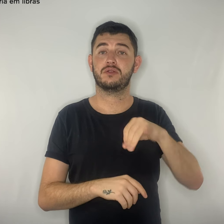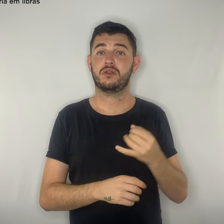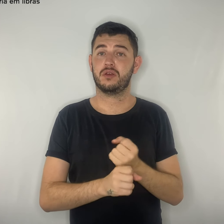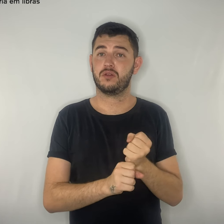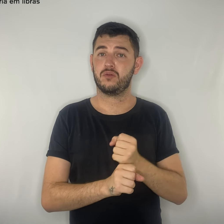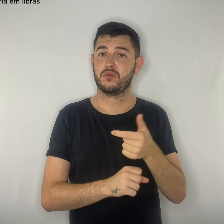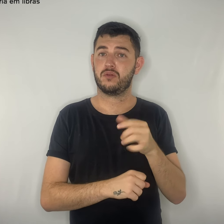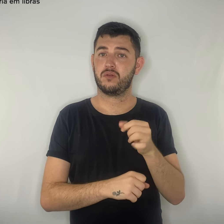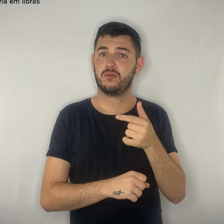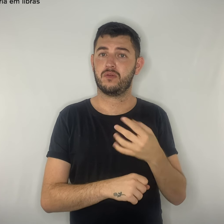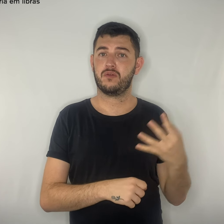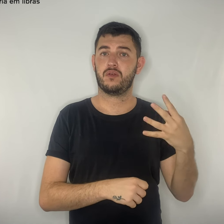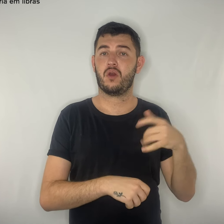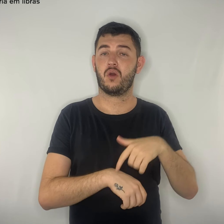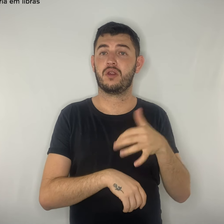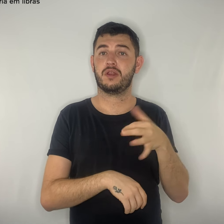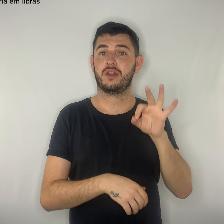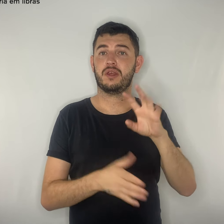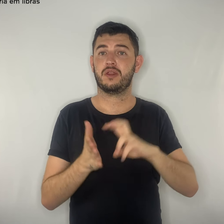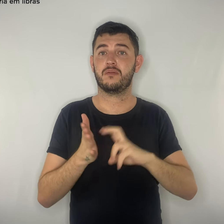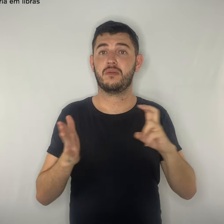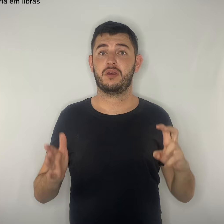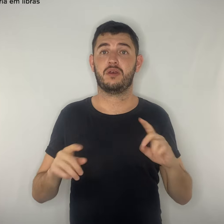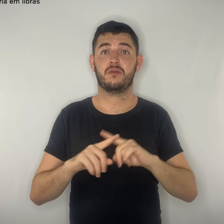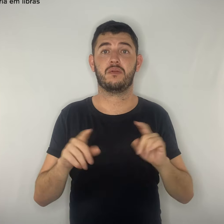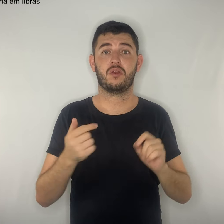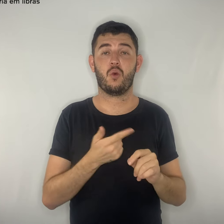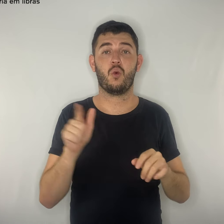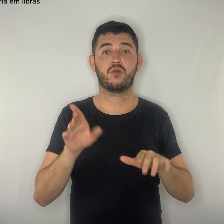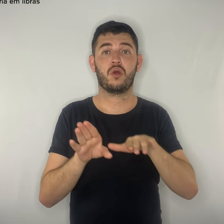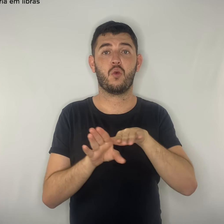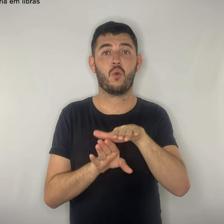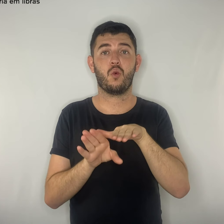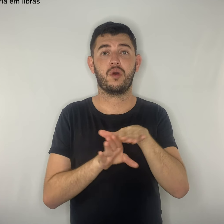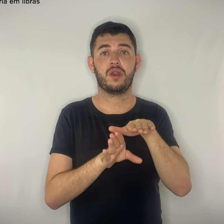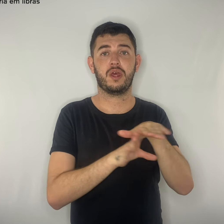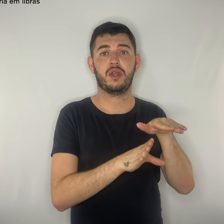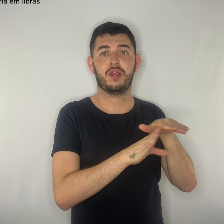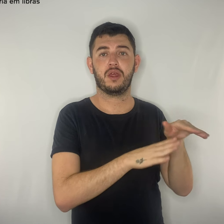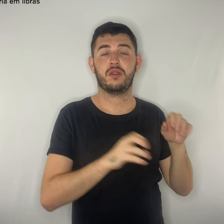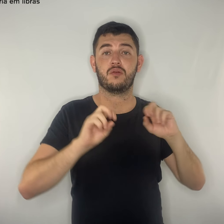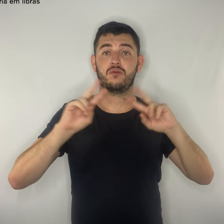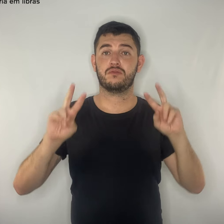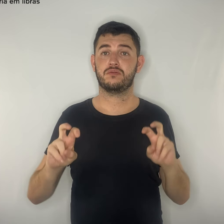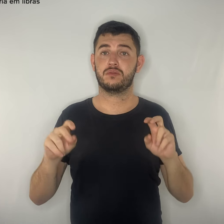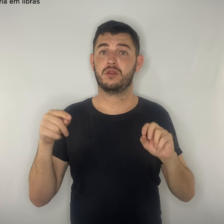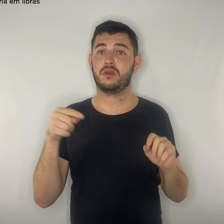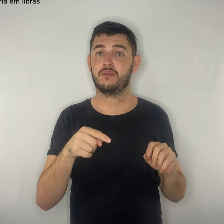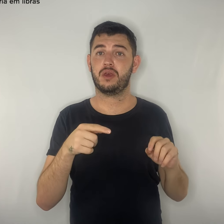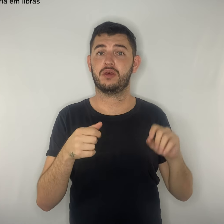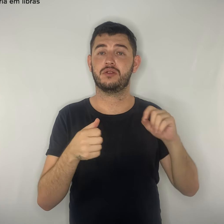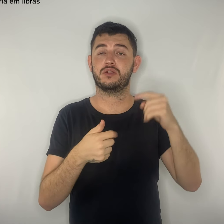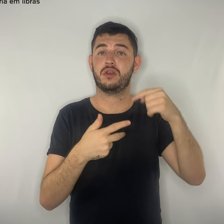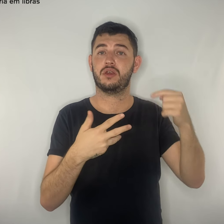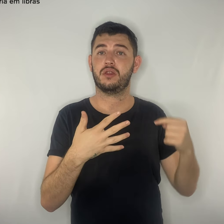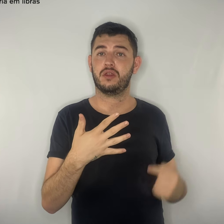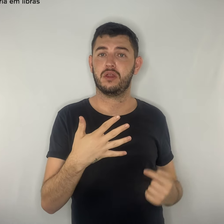às 10 horas demais orientações sobre estes e outros itens podem ser